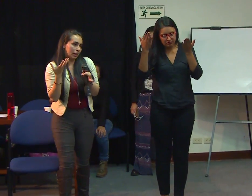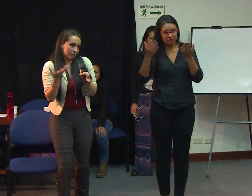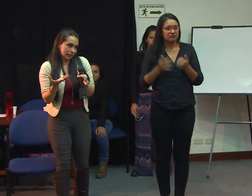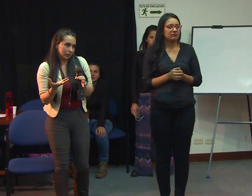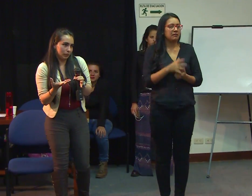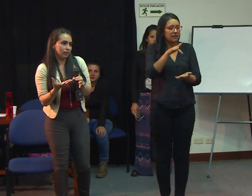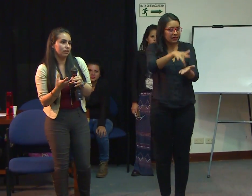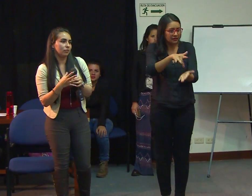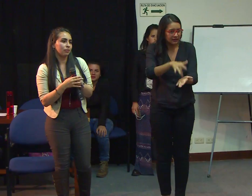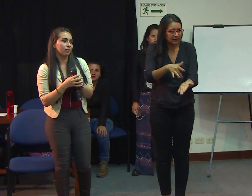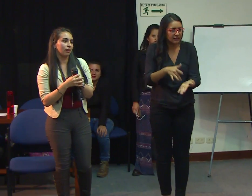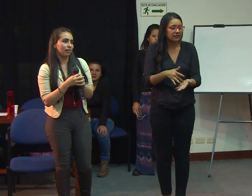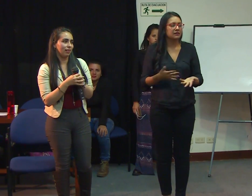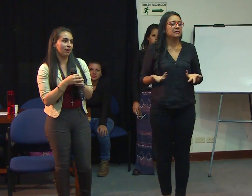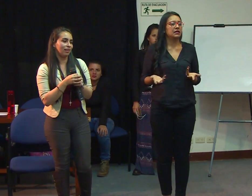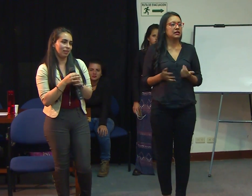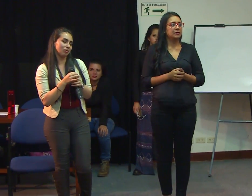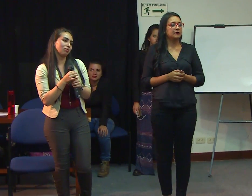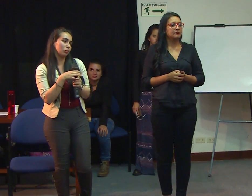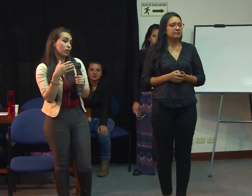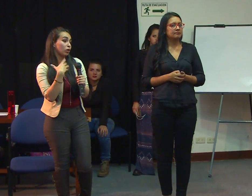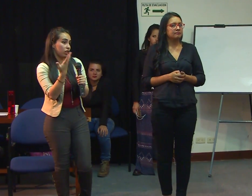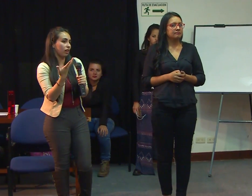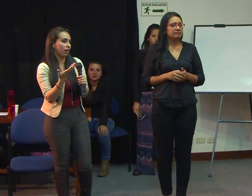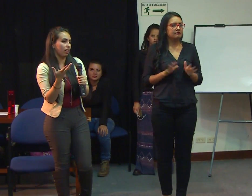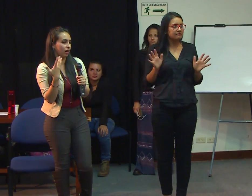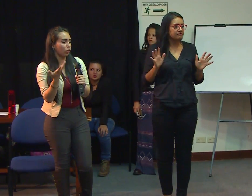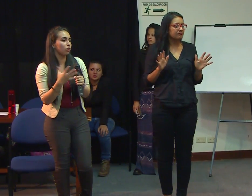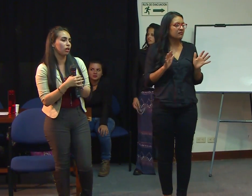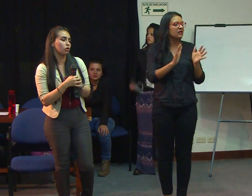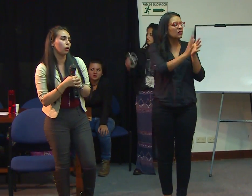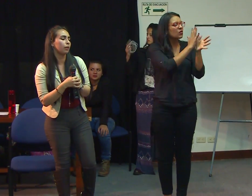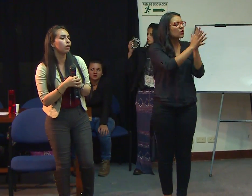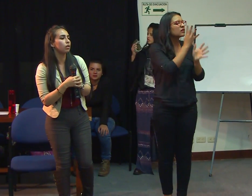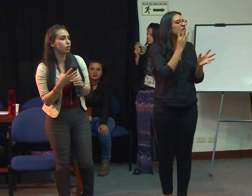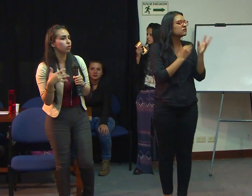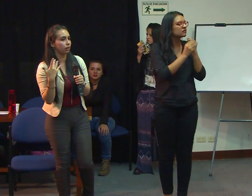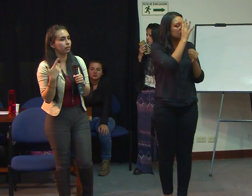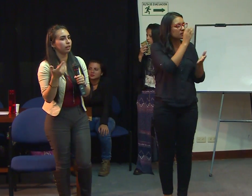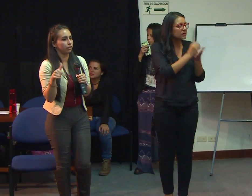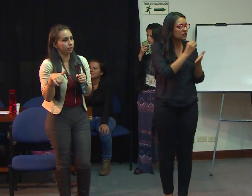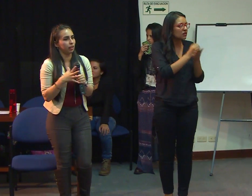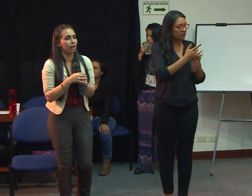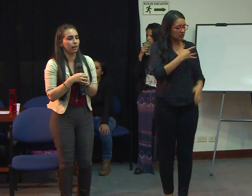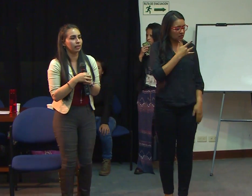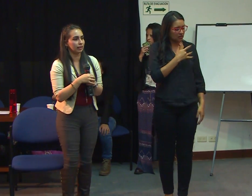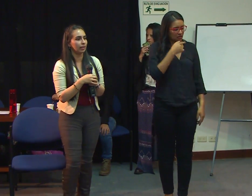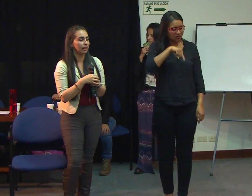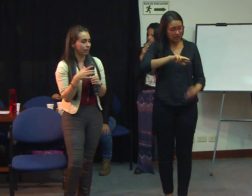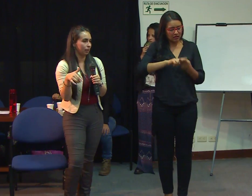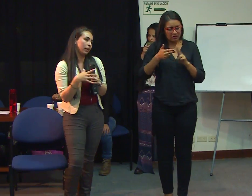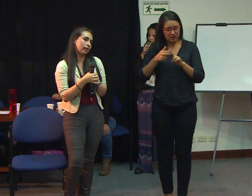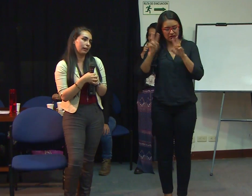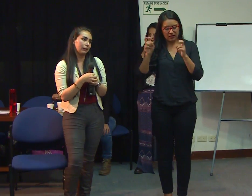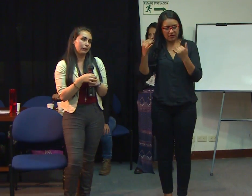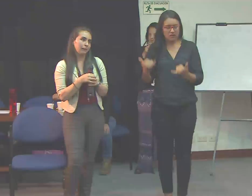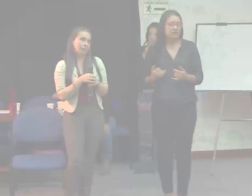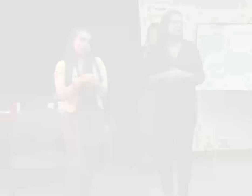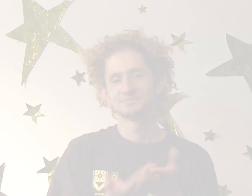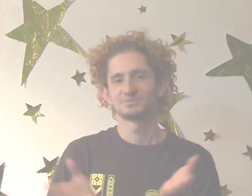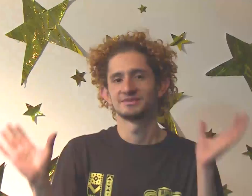pues participen y pues nos den a conocer sus opiniones, su sentir frente a esta